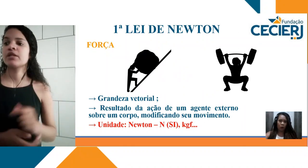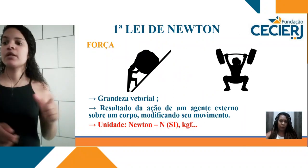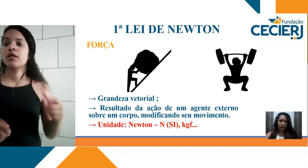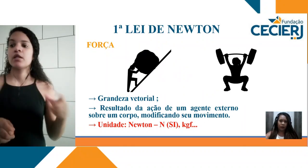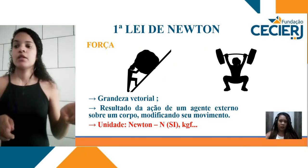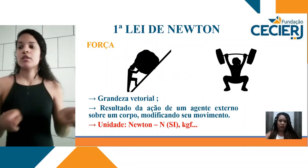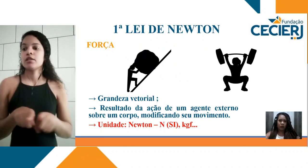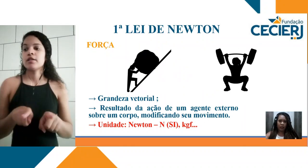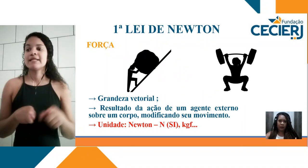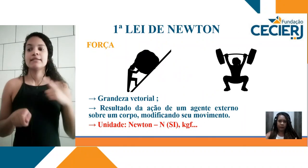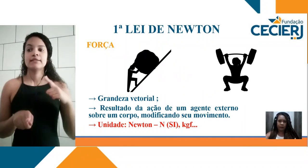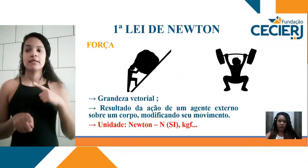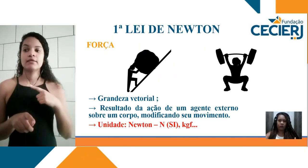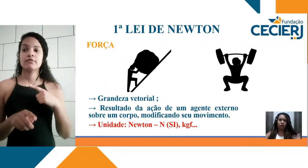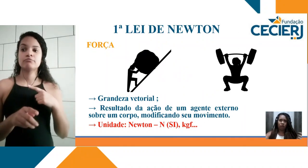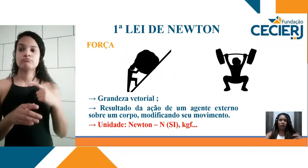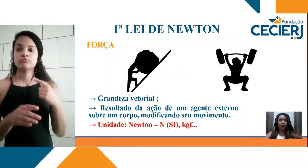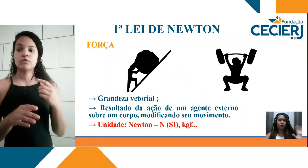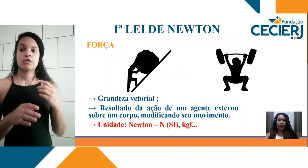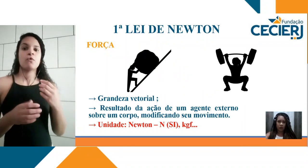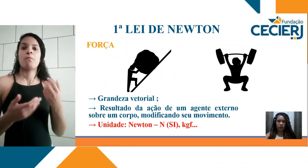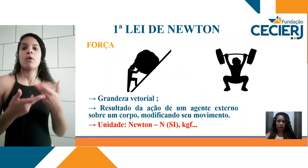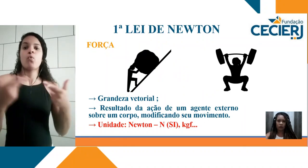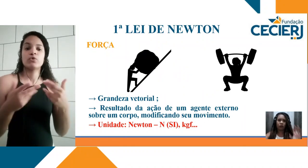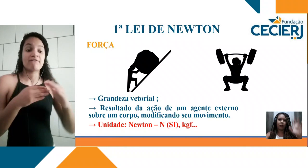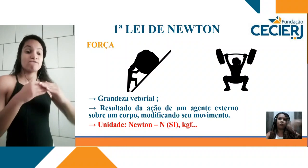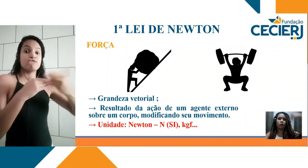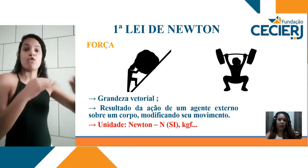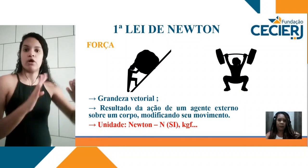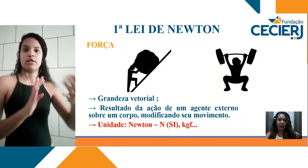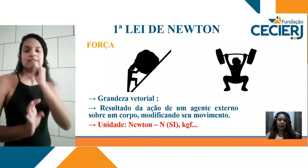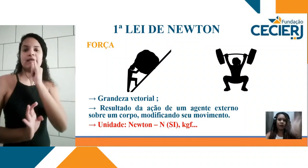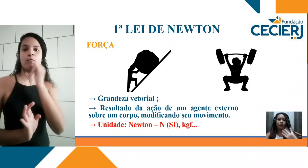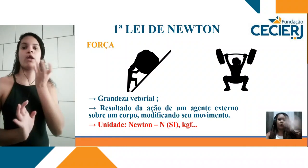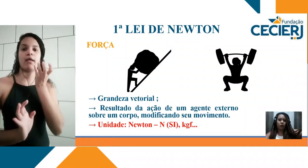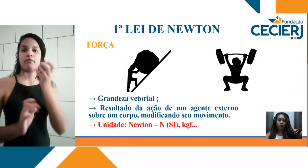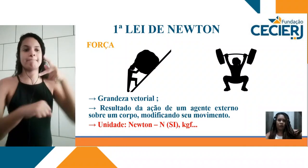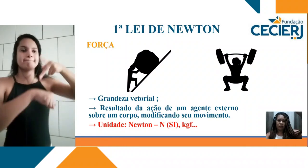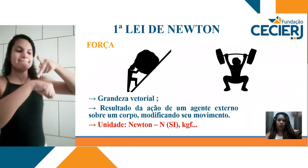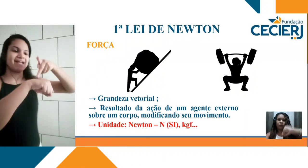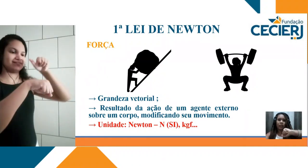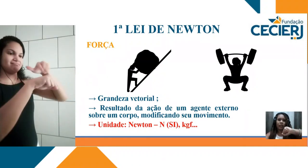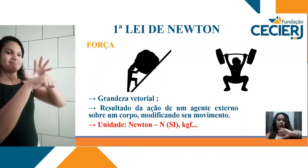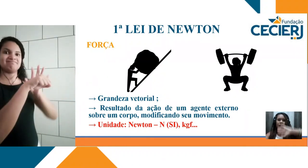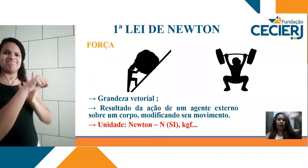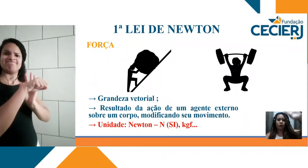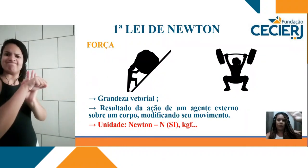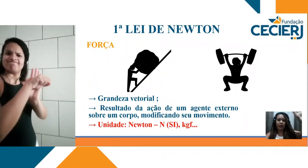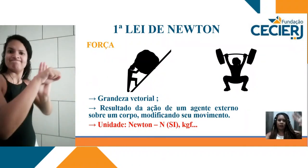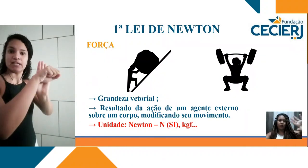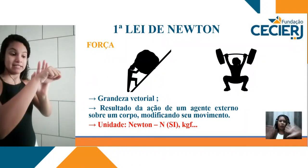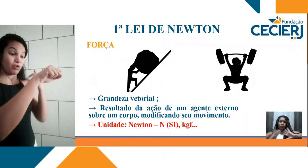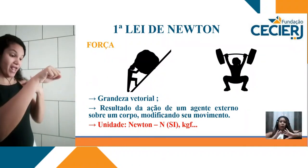um corpo. Ok? Faz um certo sentido. Então, eu quero subir a pedra, eu faço uma força nele, eu interajo